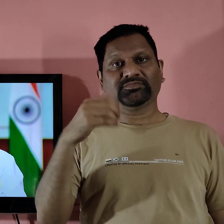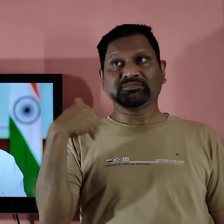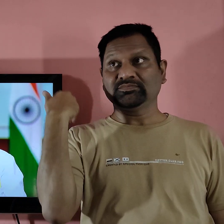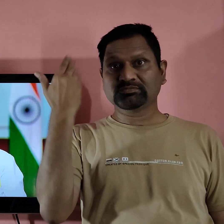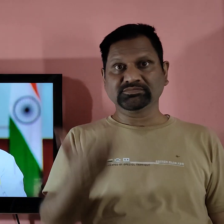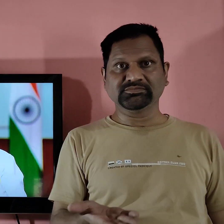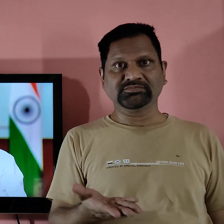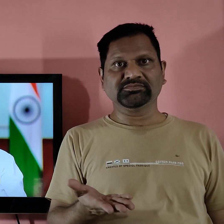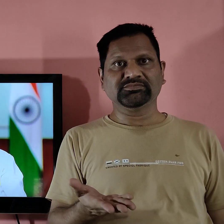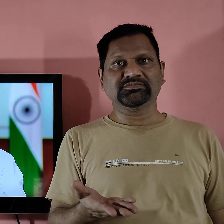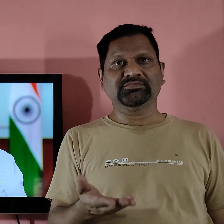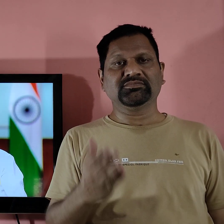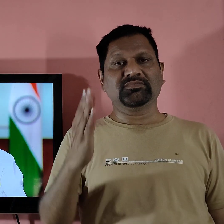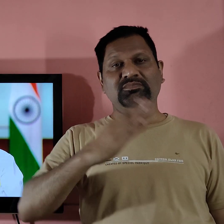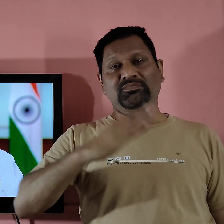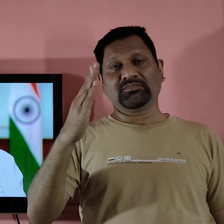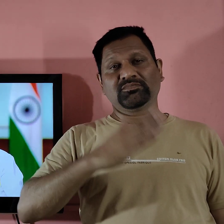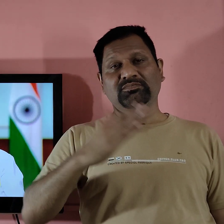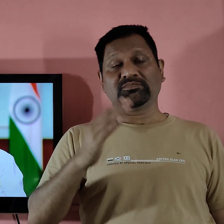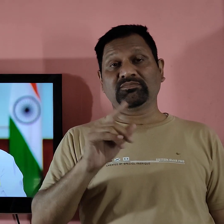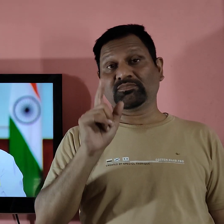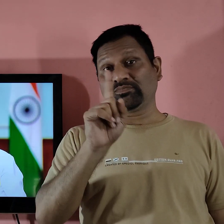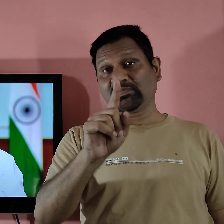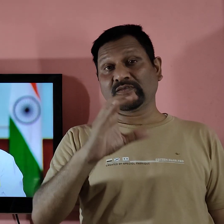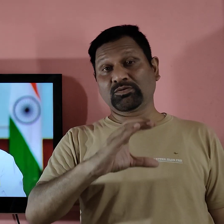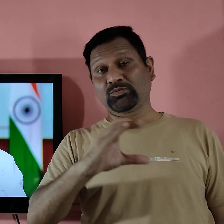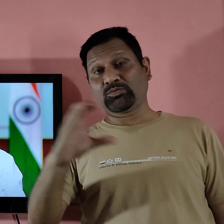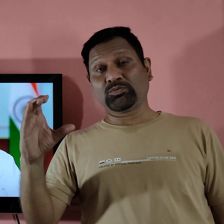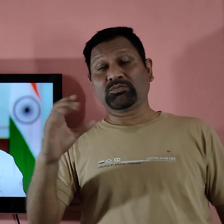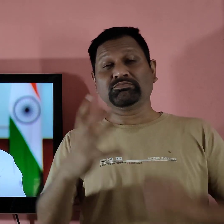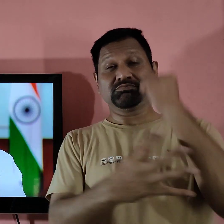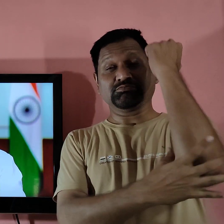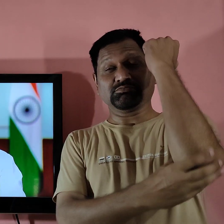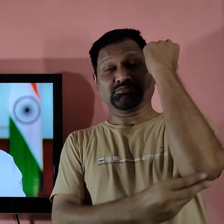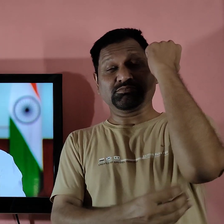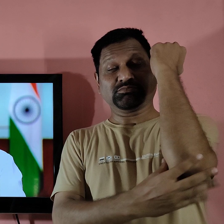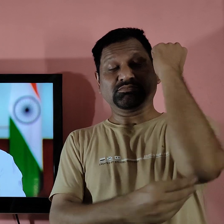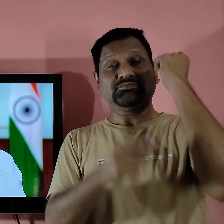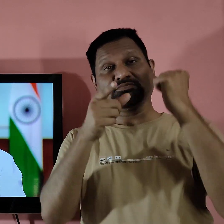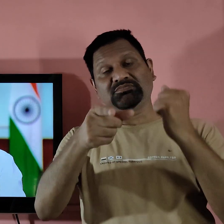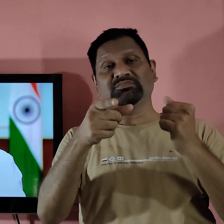तक करीब करीब 1 करोड़ गरीब मरीजों को